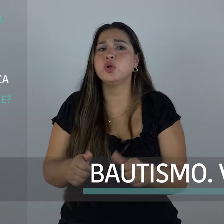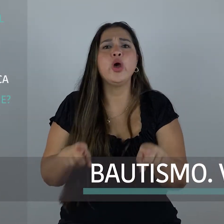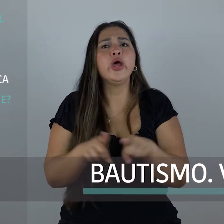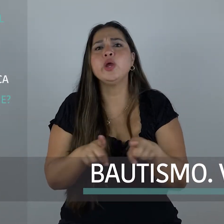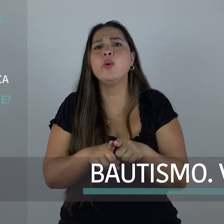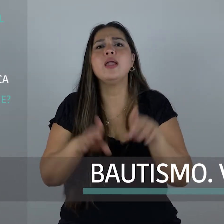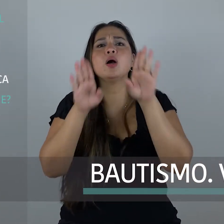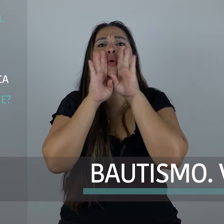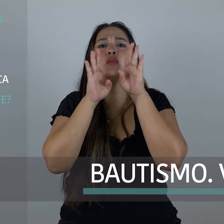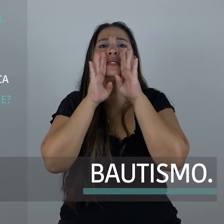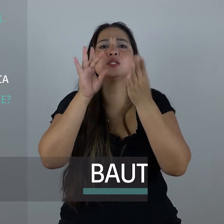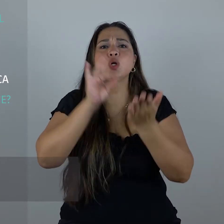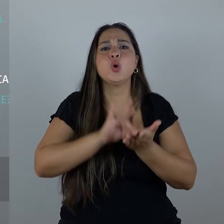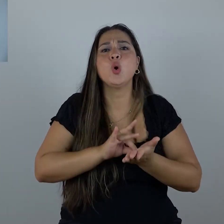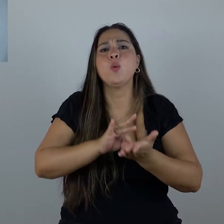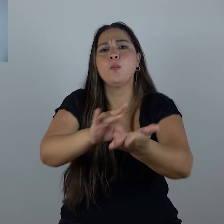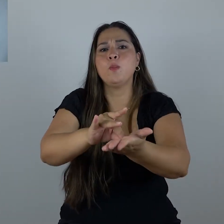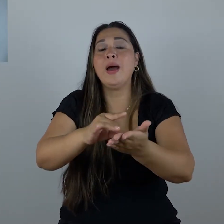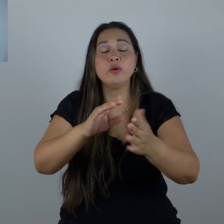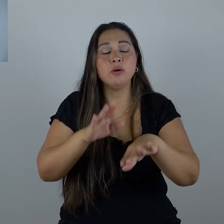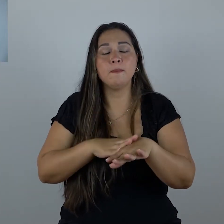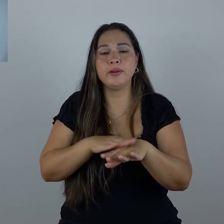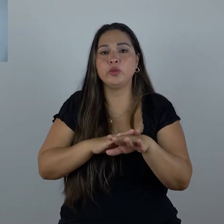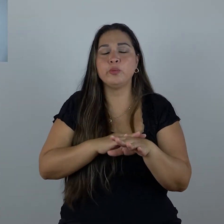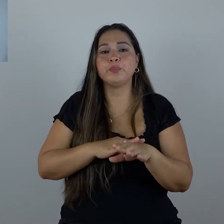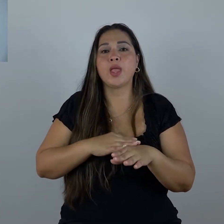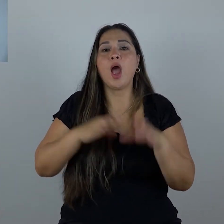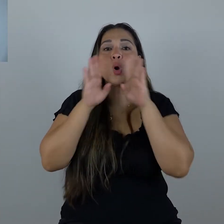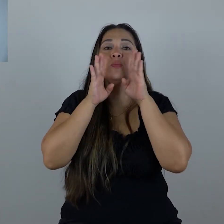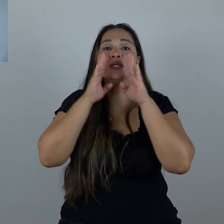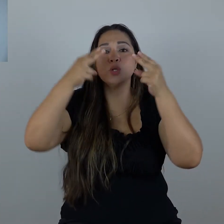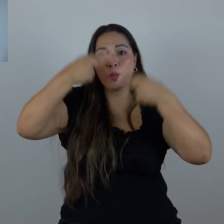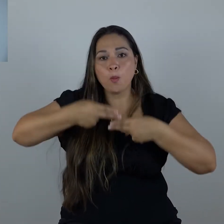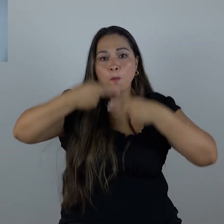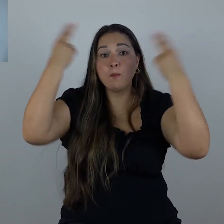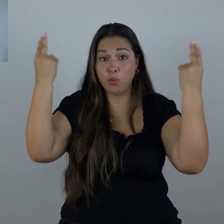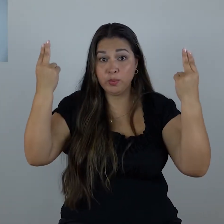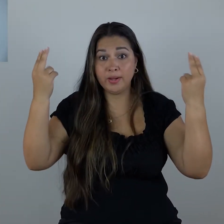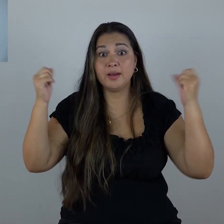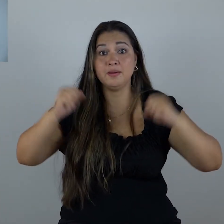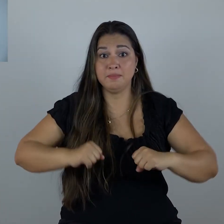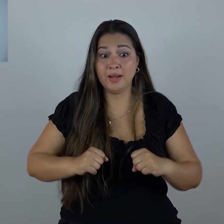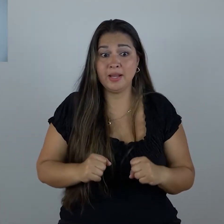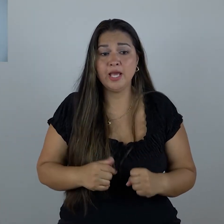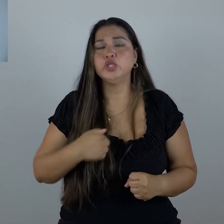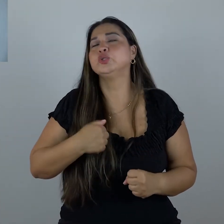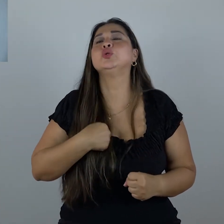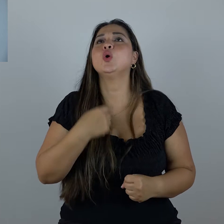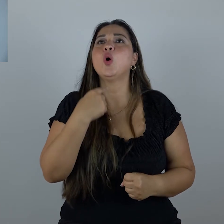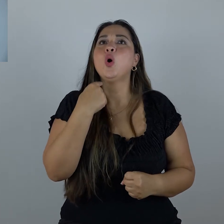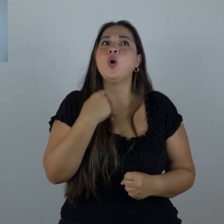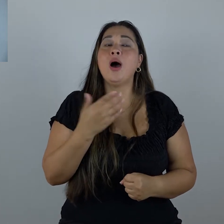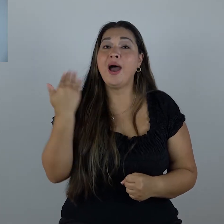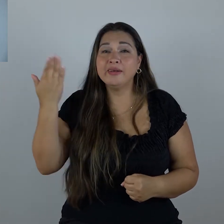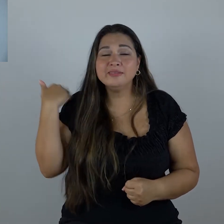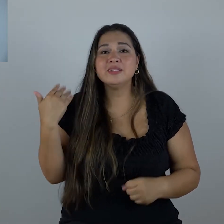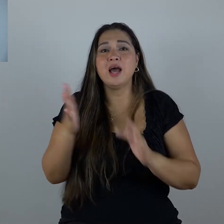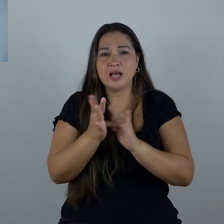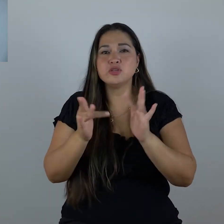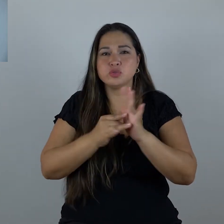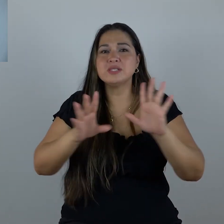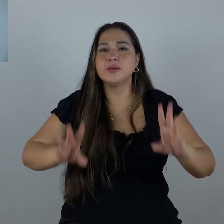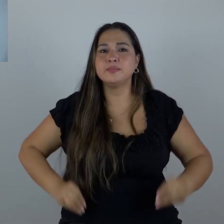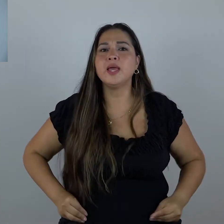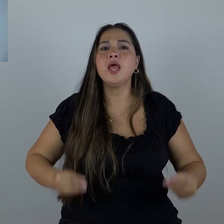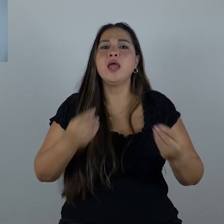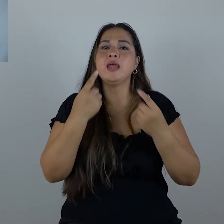la salvación yo tuve que hacer un acto privado mío y Dios y yo, donde yo le abrí la boca, le confesé a Él